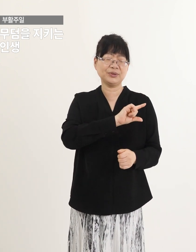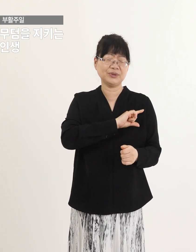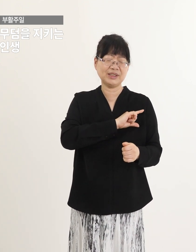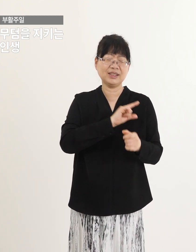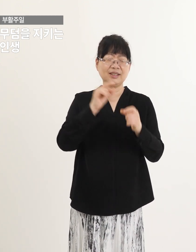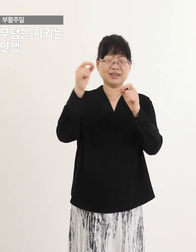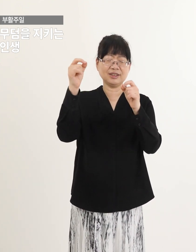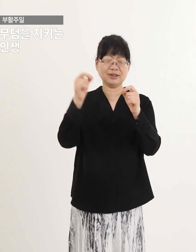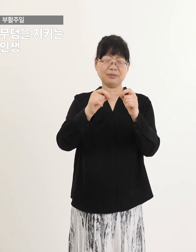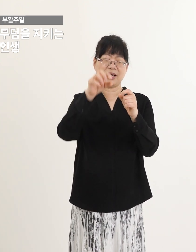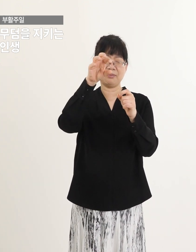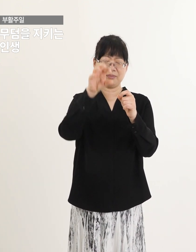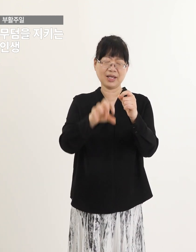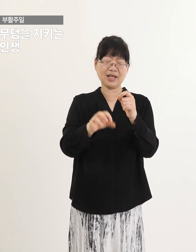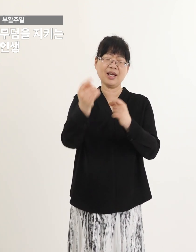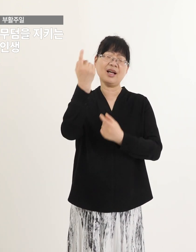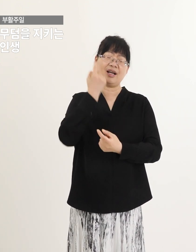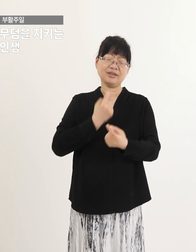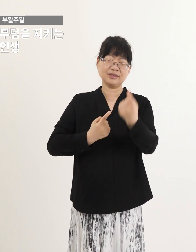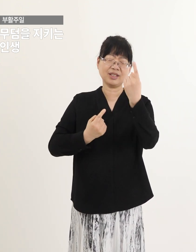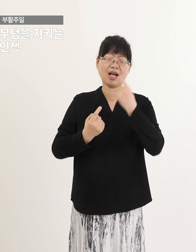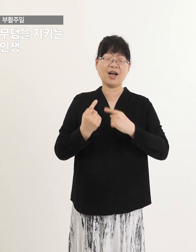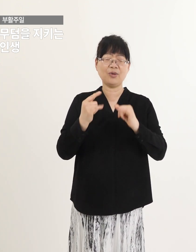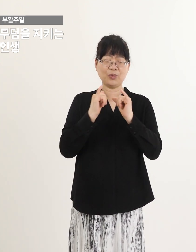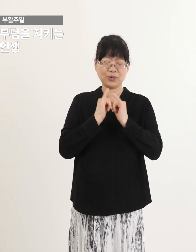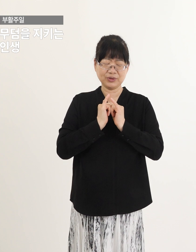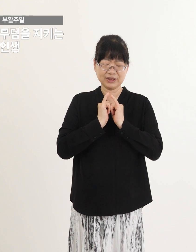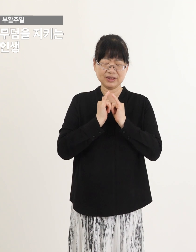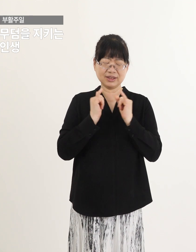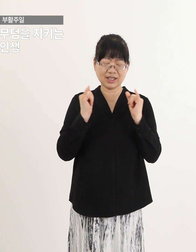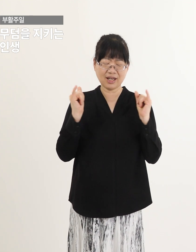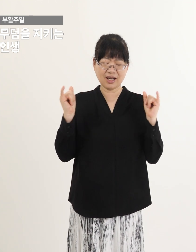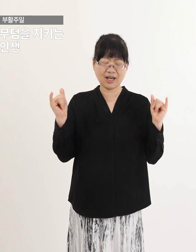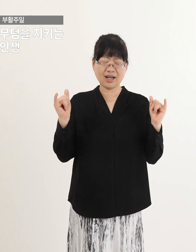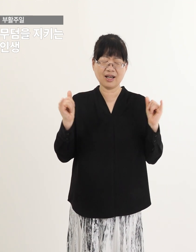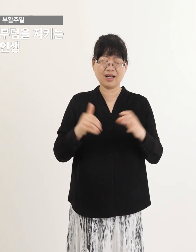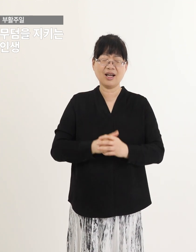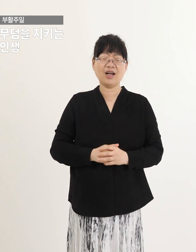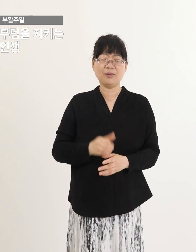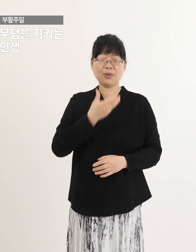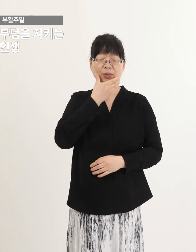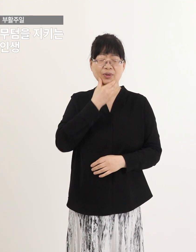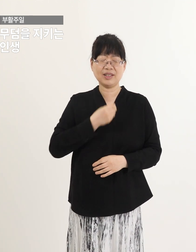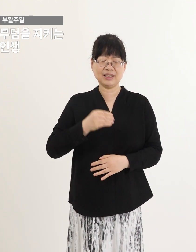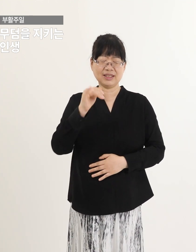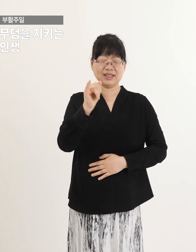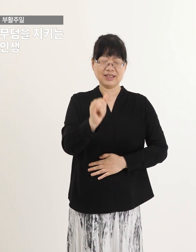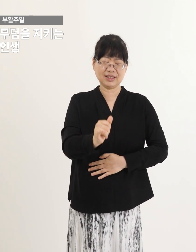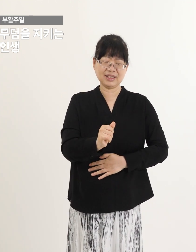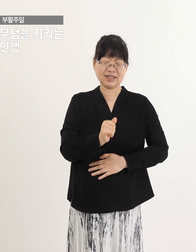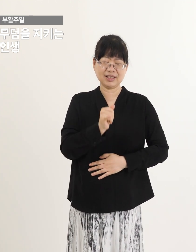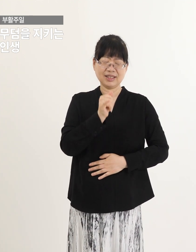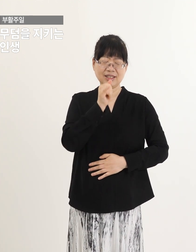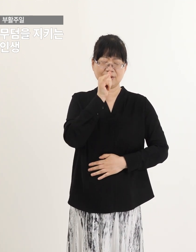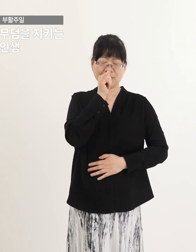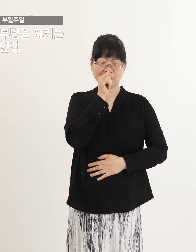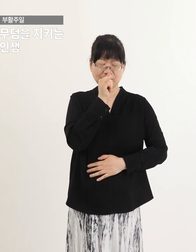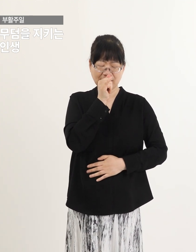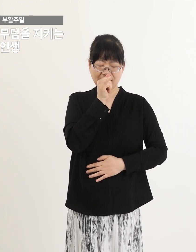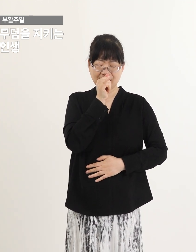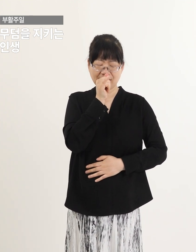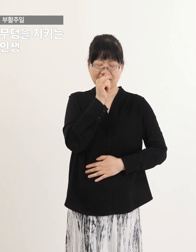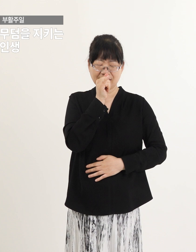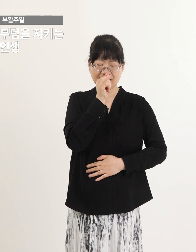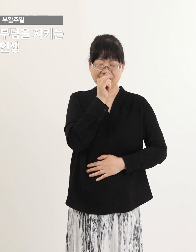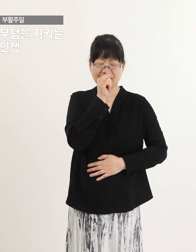예수 이름 앞에 나오는 자 복이 구련만 다시